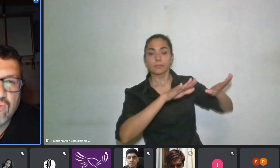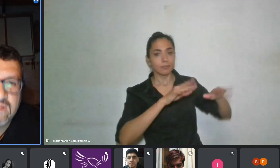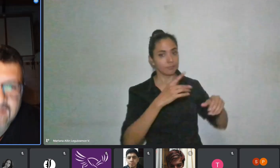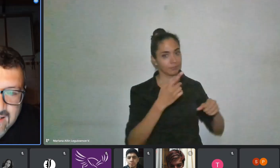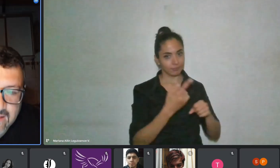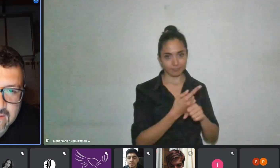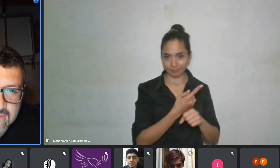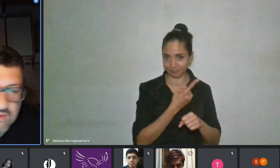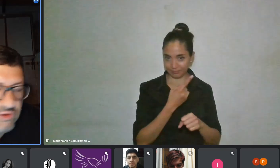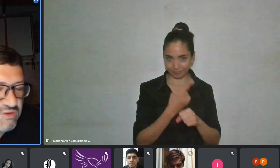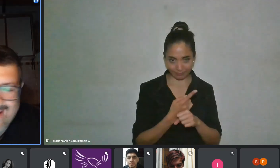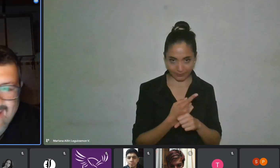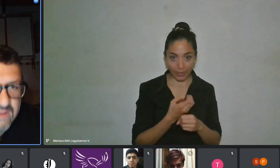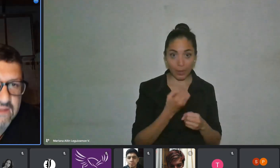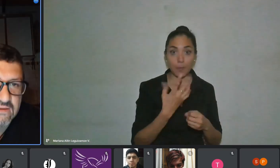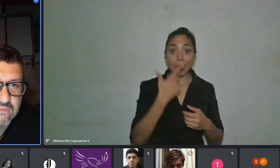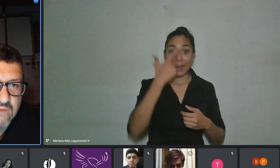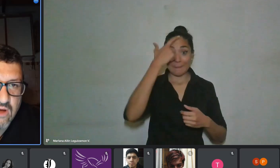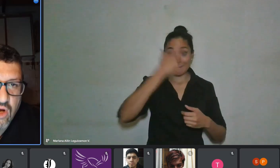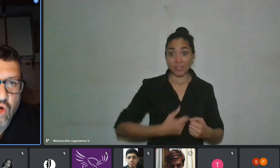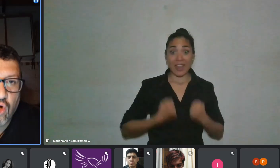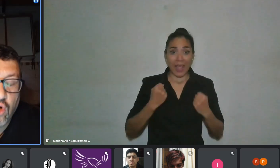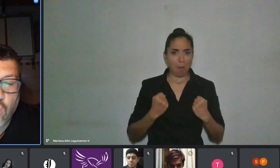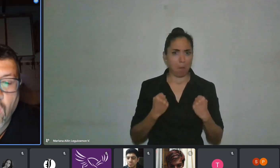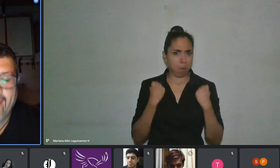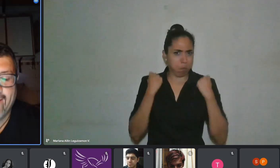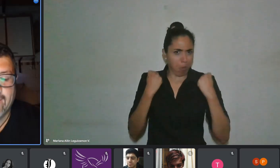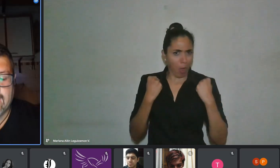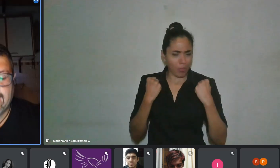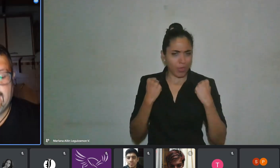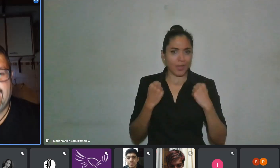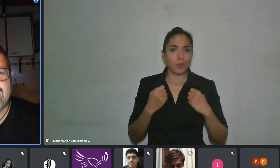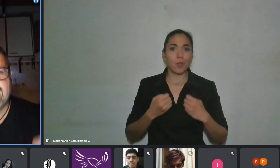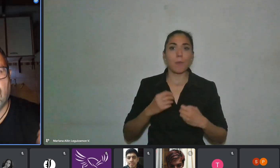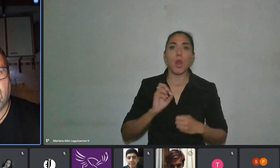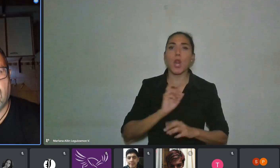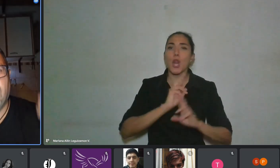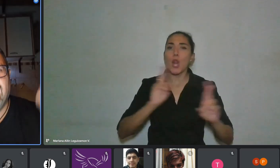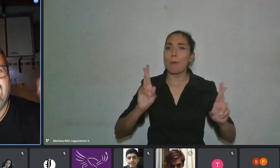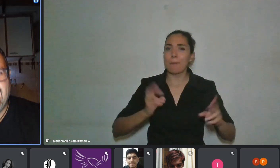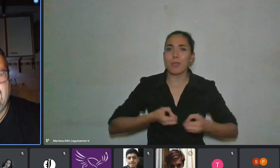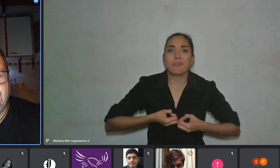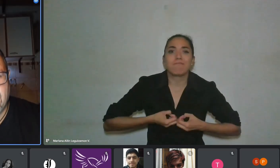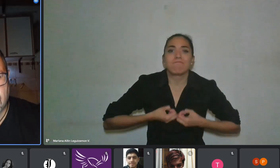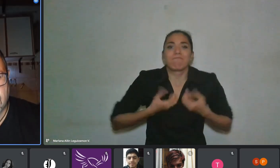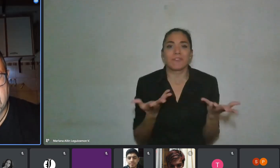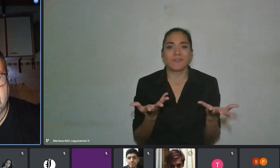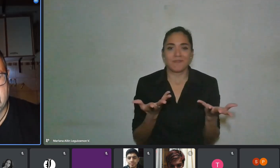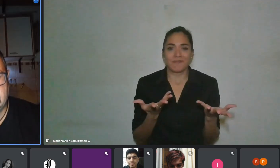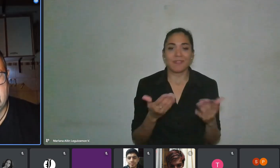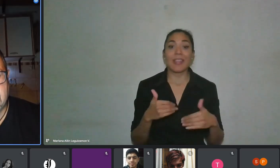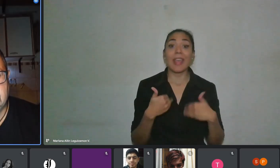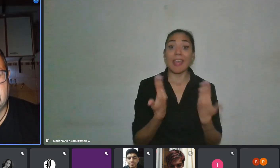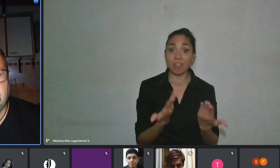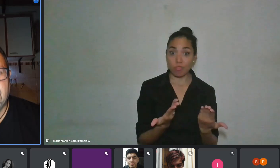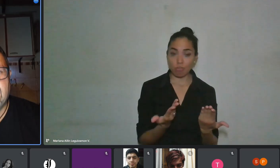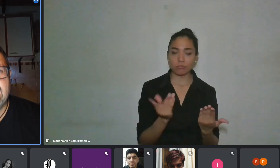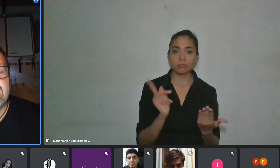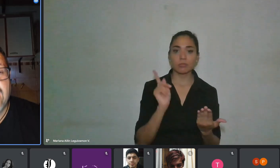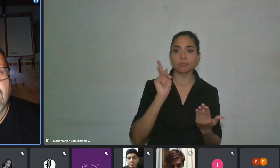sus miserias y no tiene límites. Con lo cual nace una nueva idea en la sociedad de